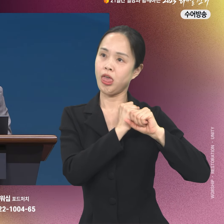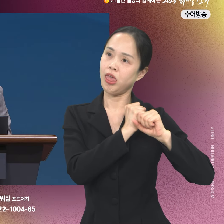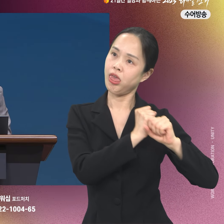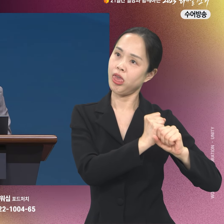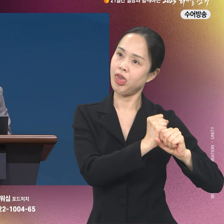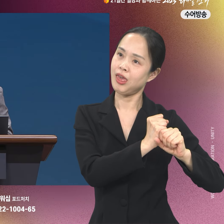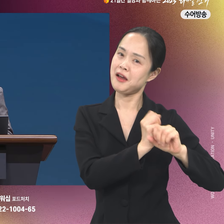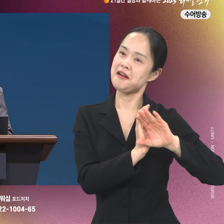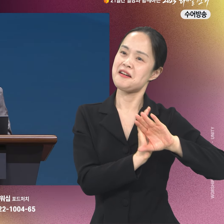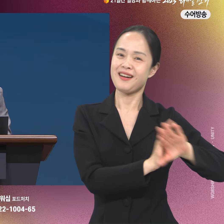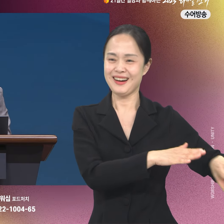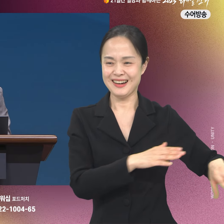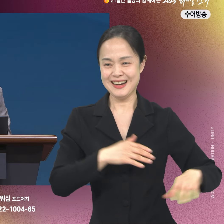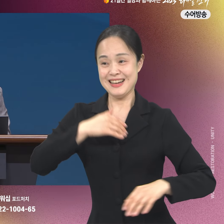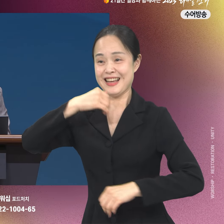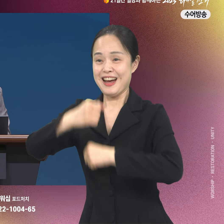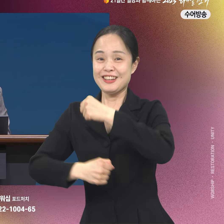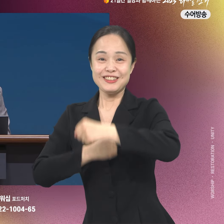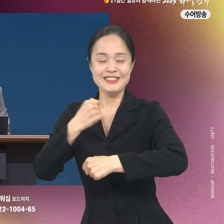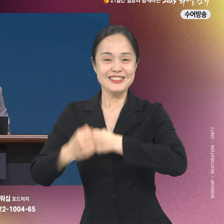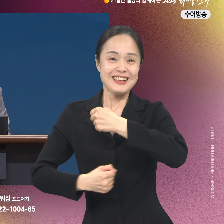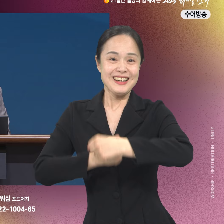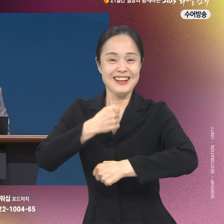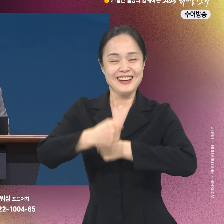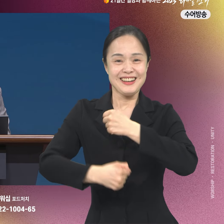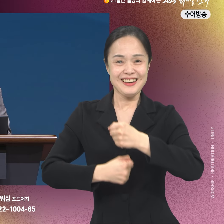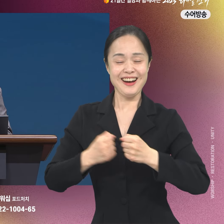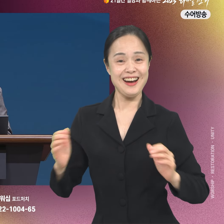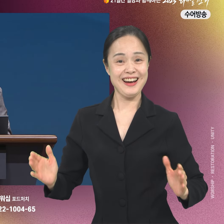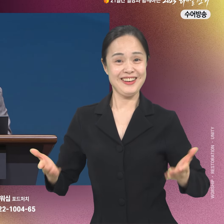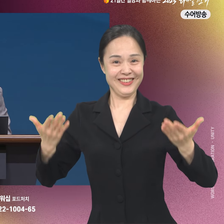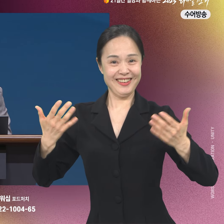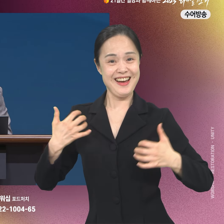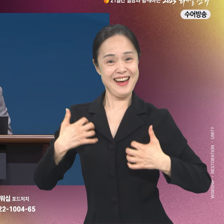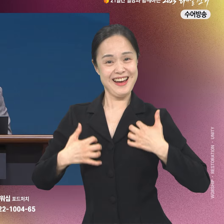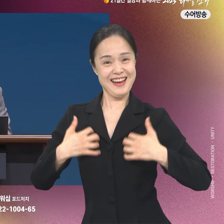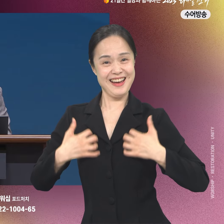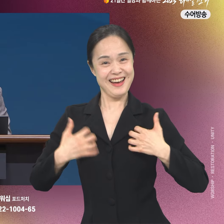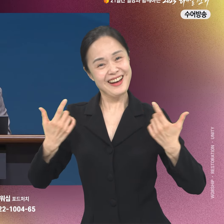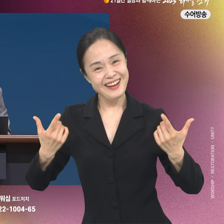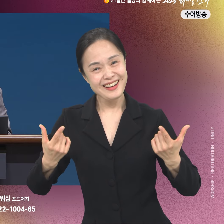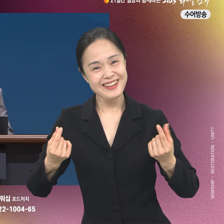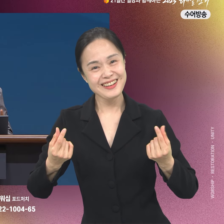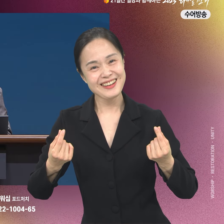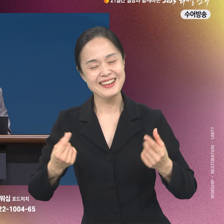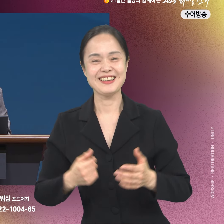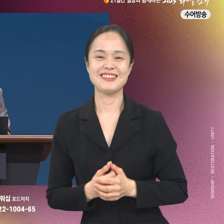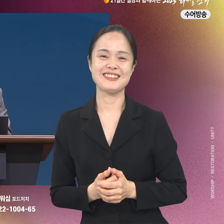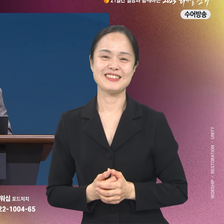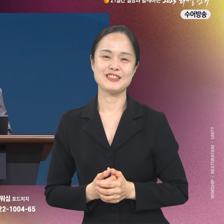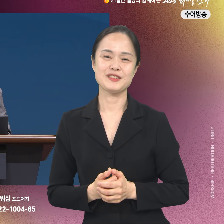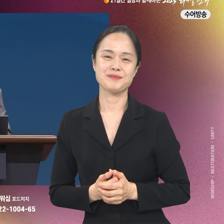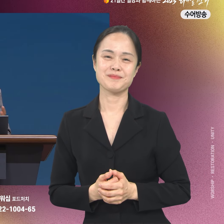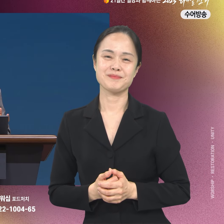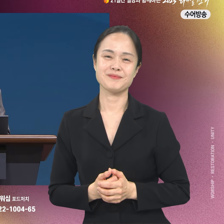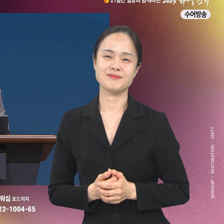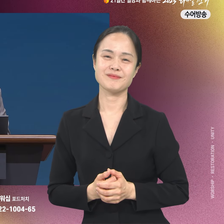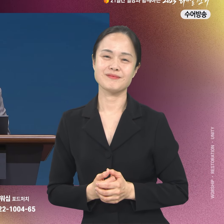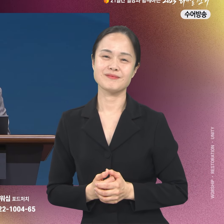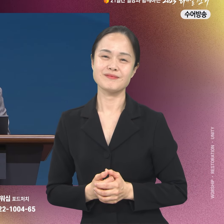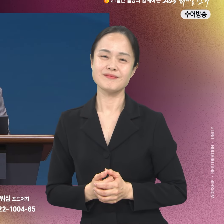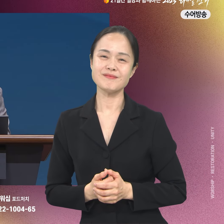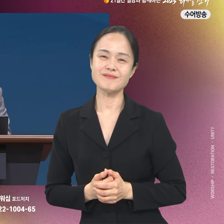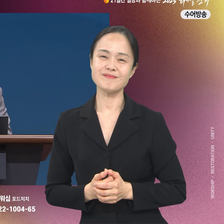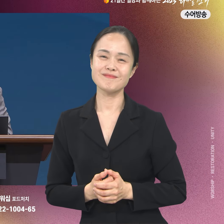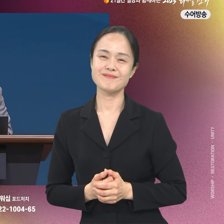있는 입장이잖아요, 저희는. 그러니 세상에 사랑을, 그래서 주님을